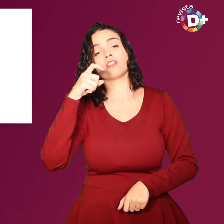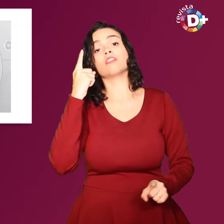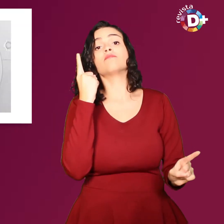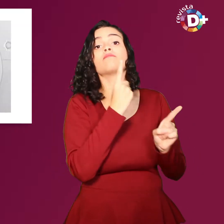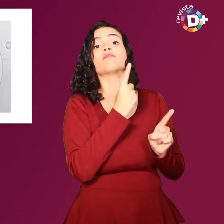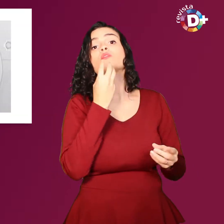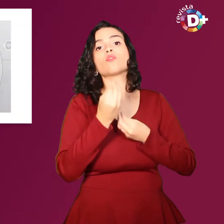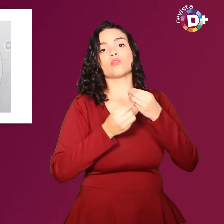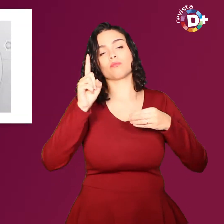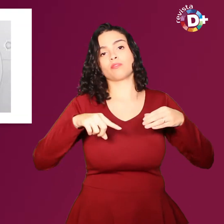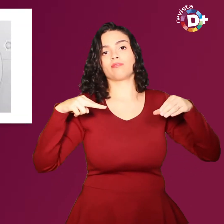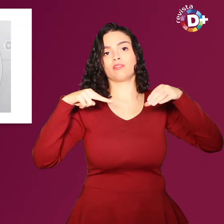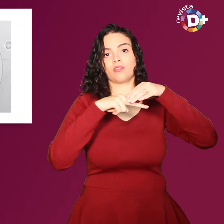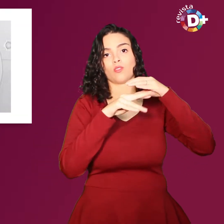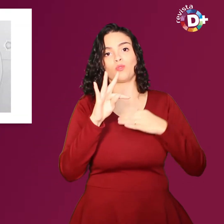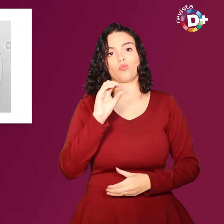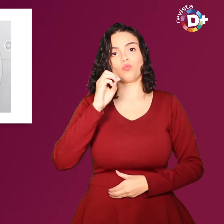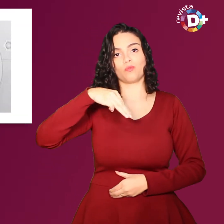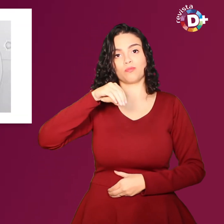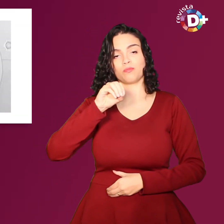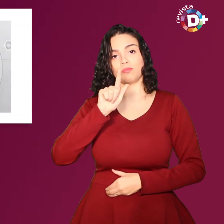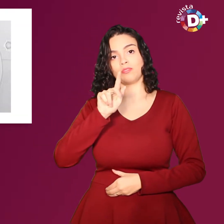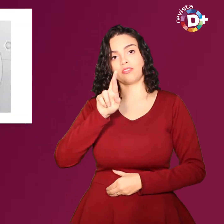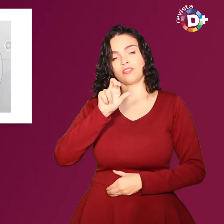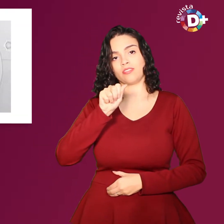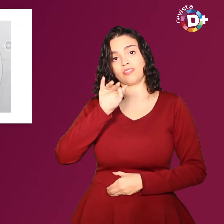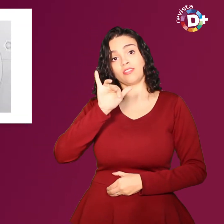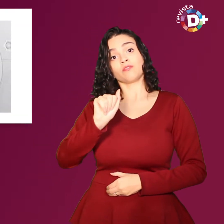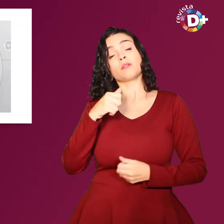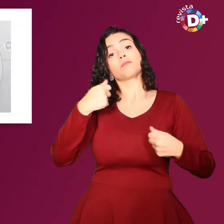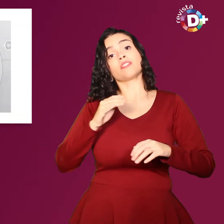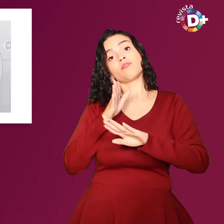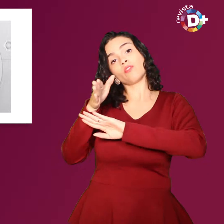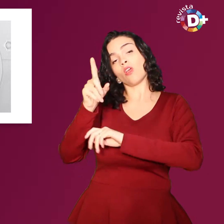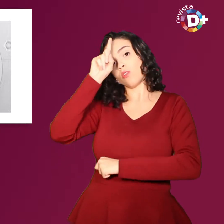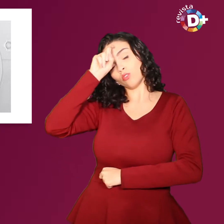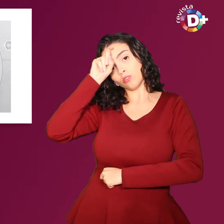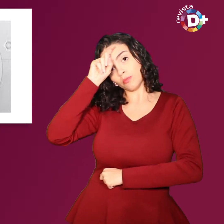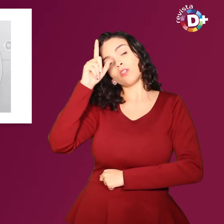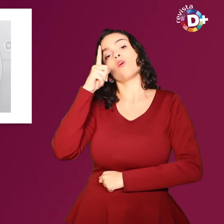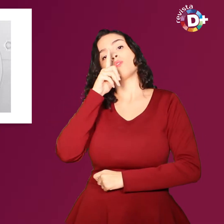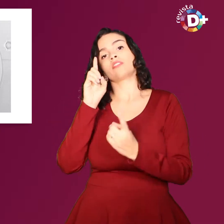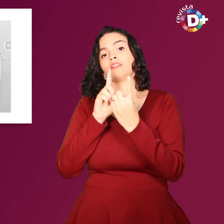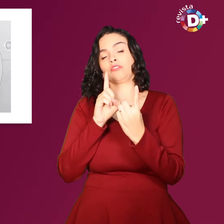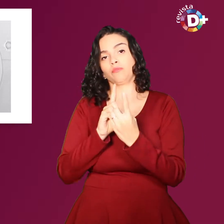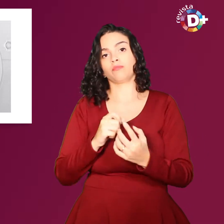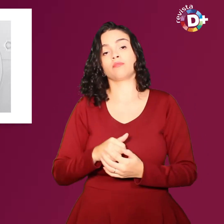O diagnóstico precisa ser feito por uma tomografia, portanto, a pessoa precisa ser encaminhada para um hospital onde haja atendimento para